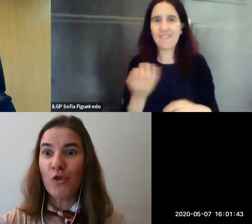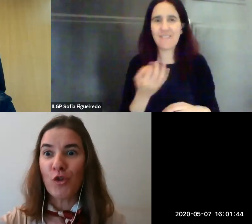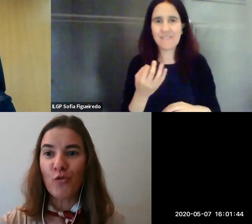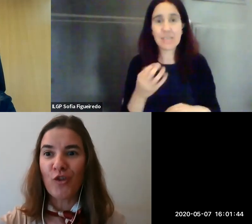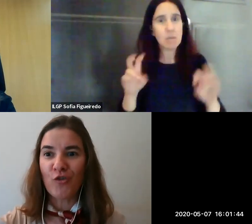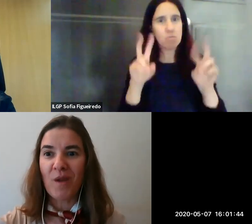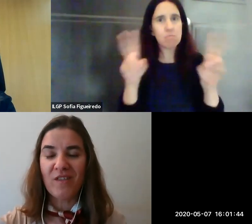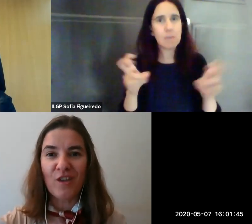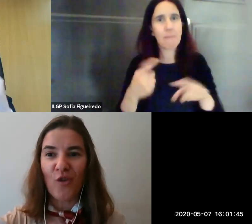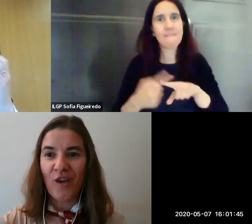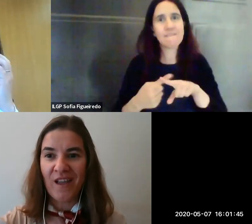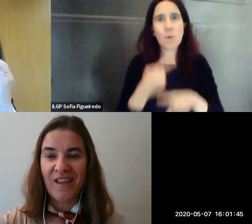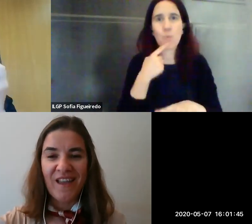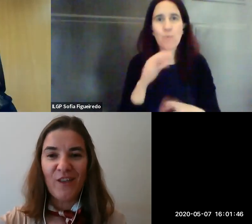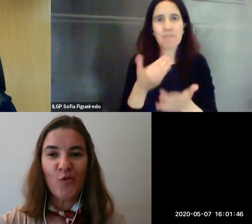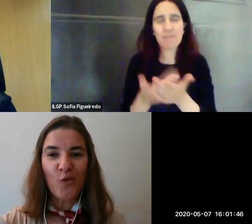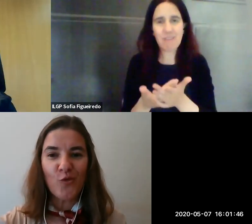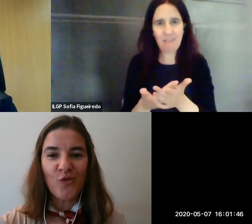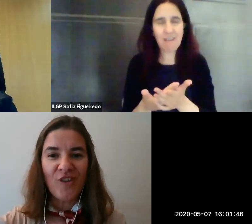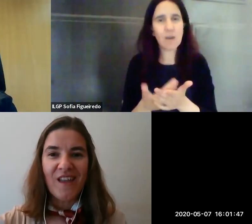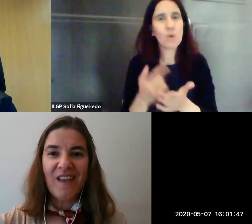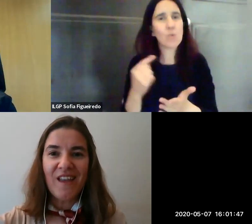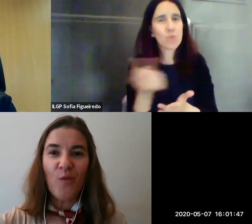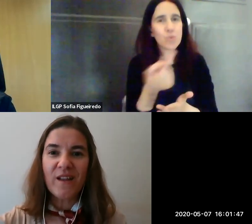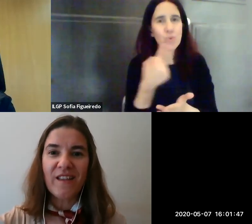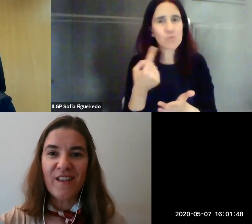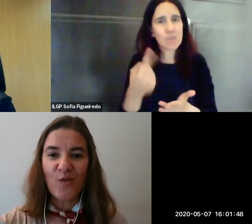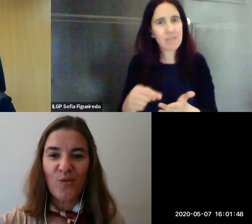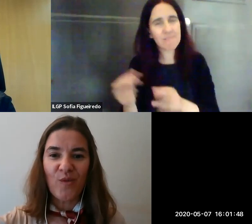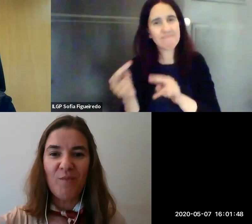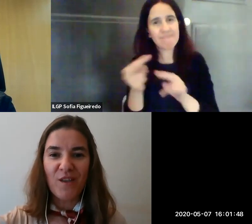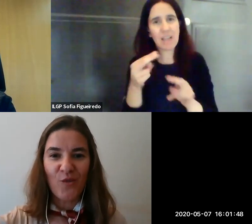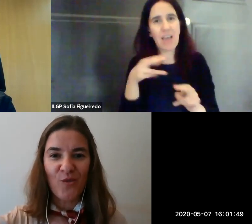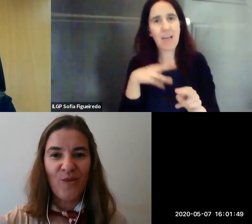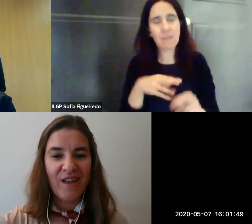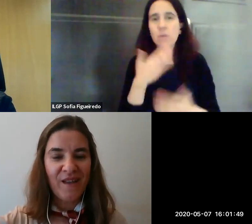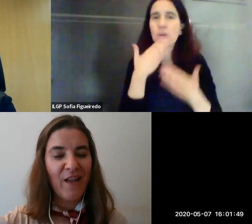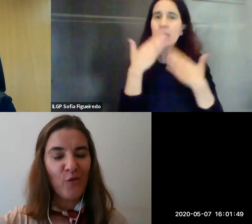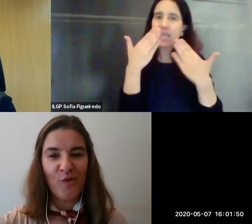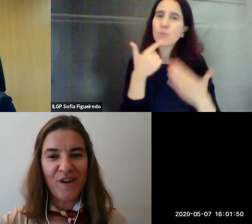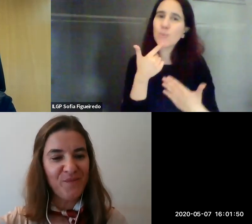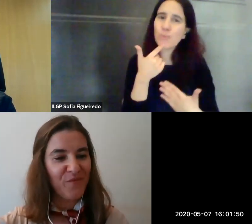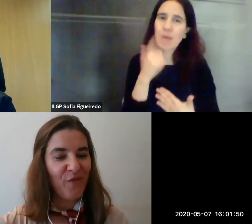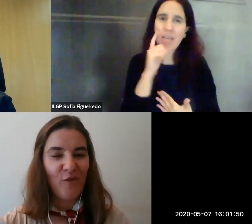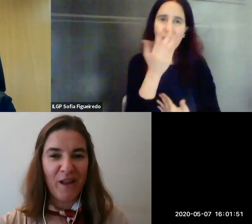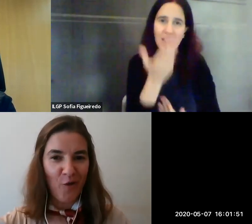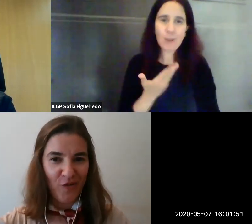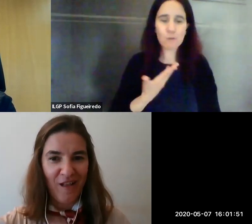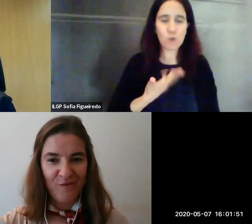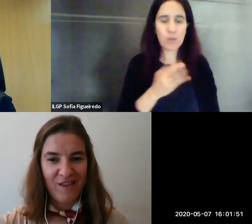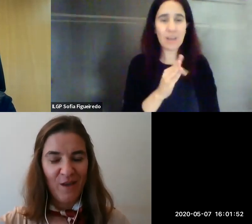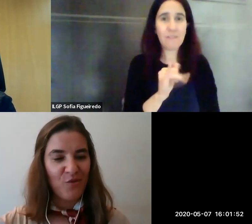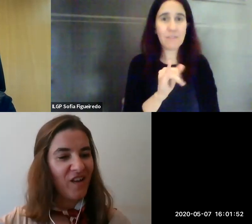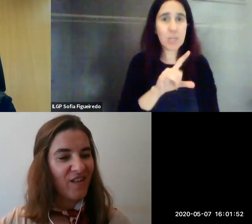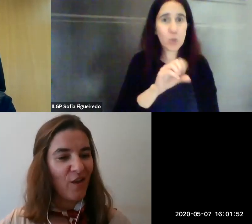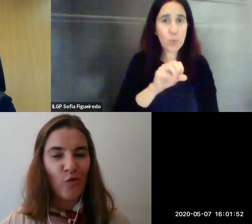tema muito entusiasmante e que toca a todos. Eu agradeço imenso à doutora Filomena